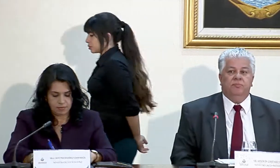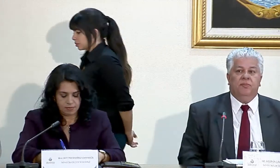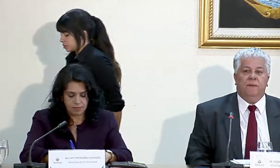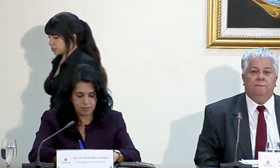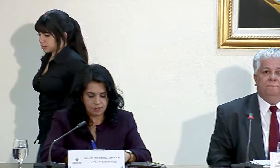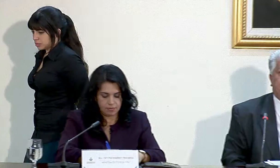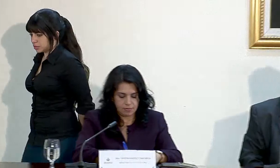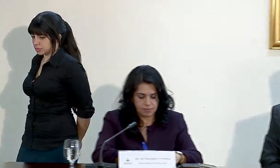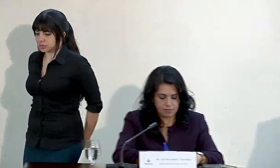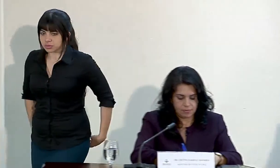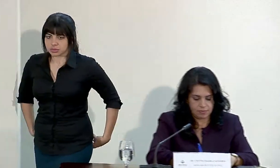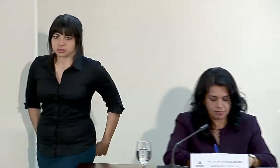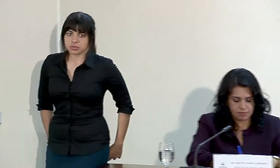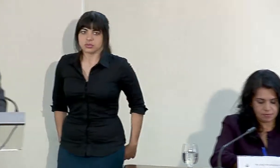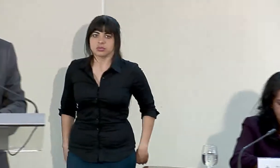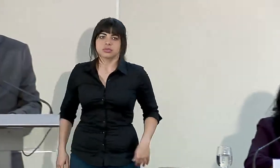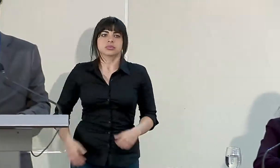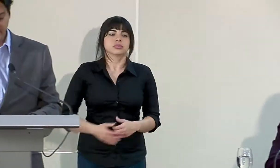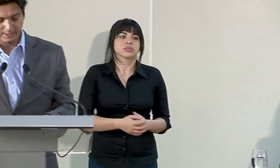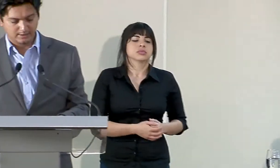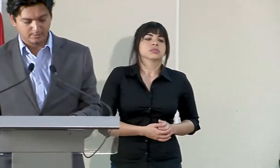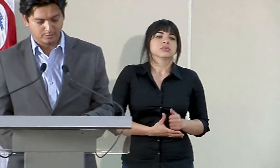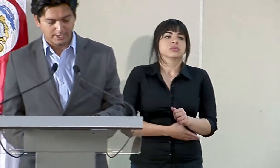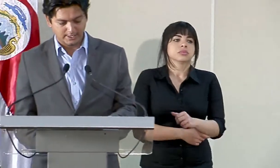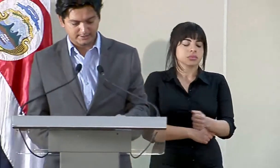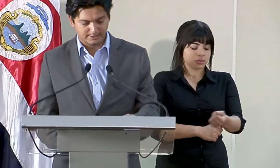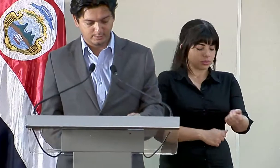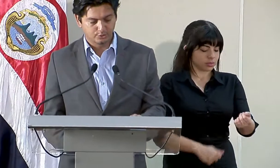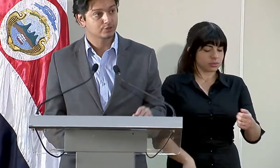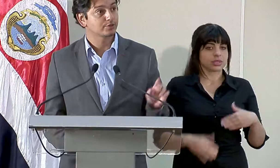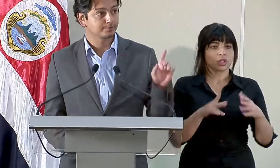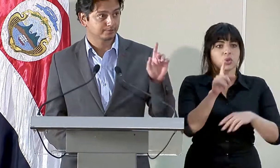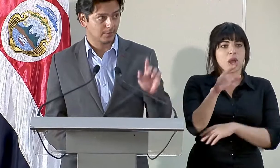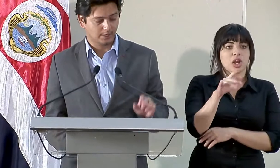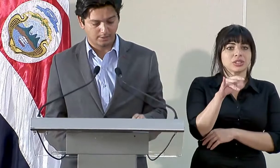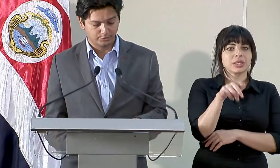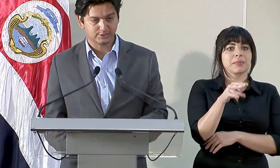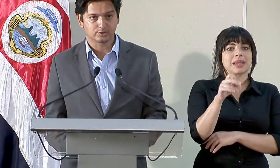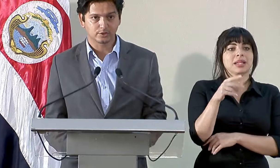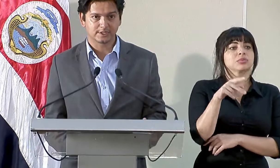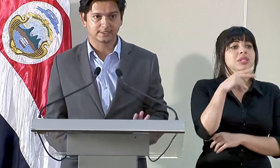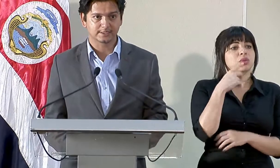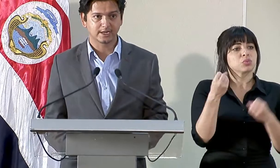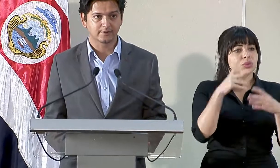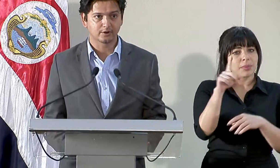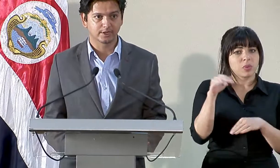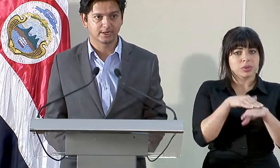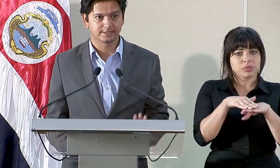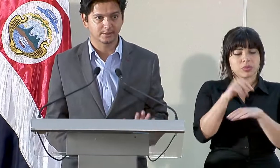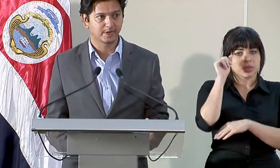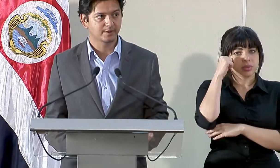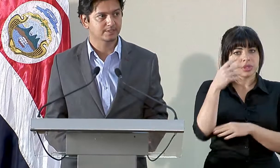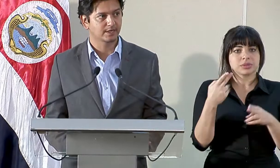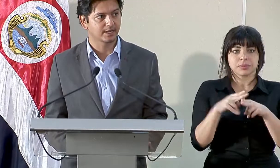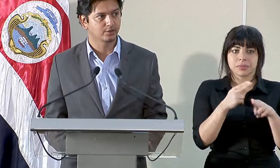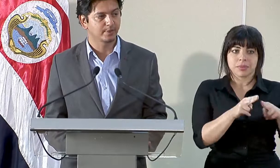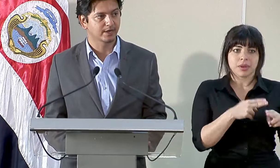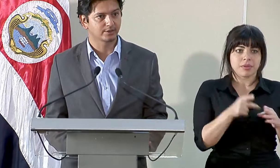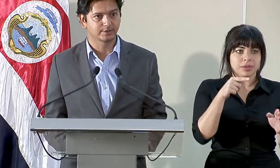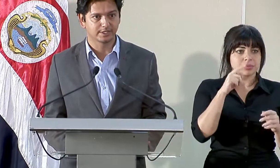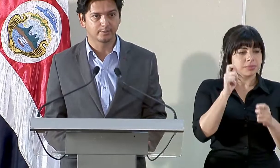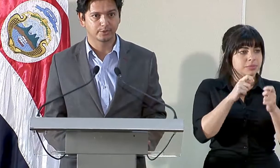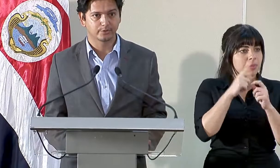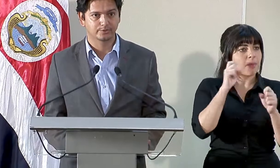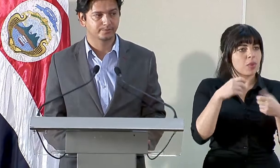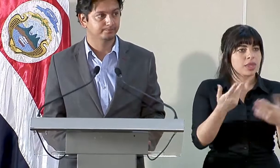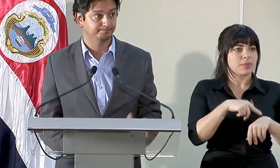Siguiente consulta, Carlos Jiménez. Colegas, tenemos muchas consultas, así que recordarles ser breves al grano para que